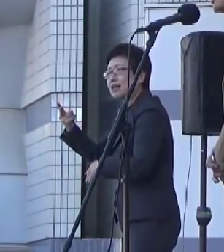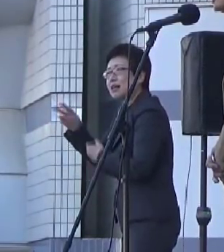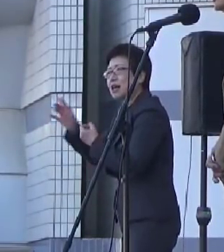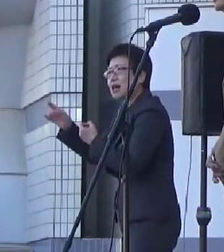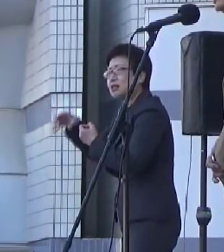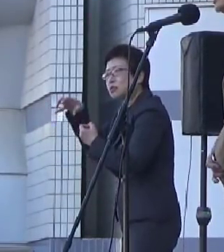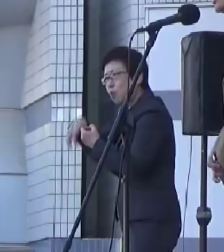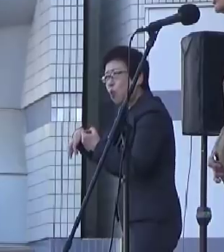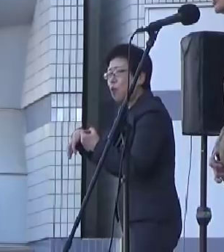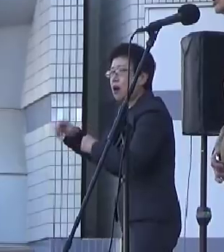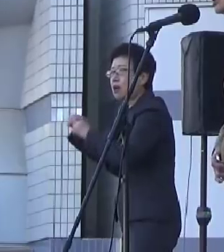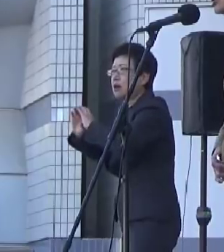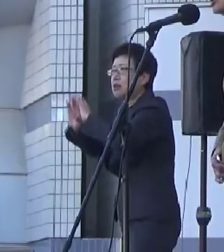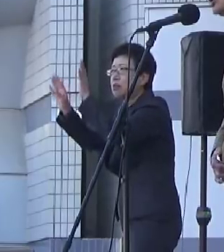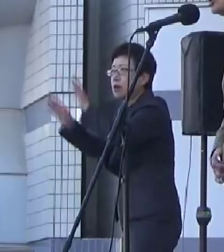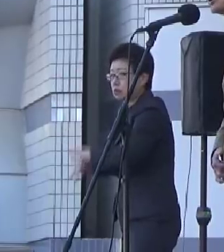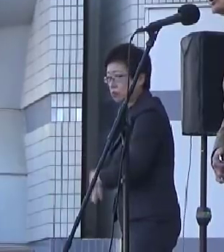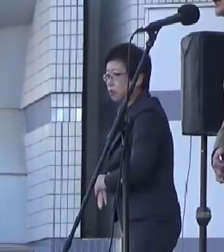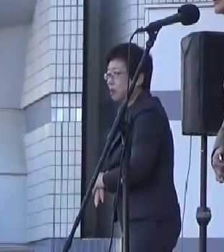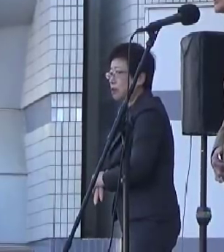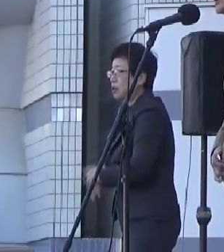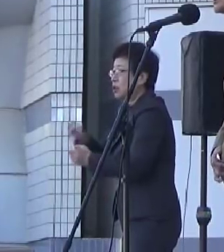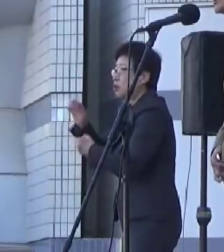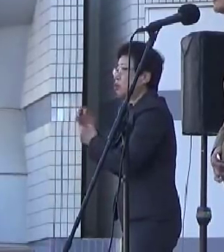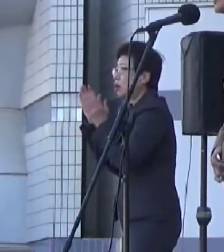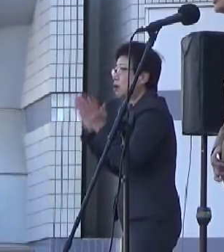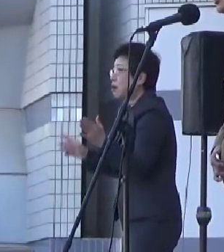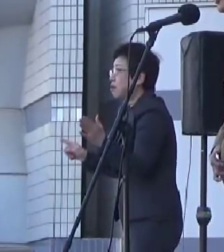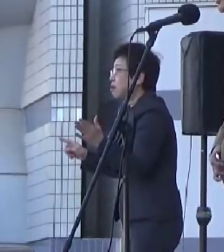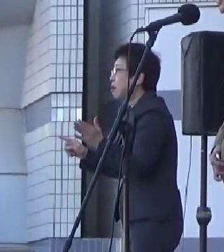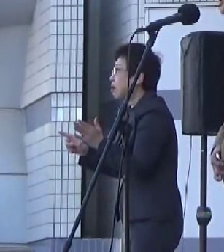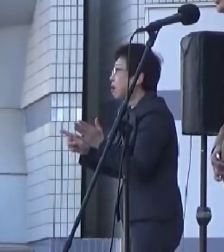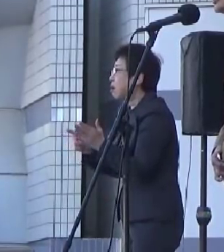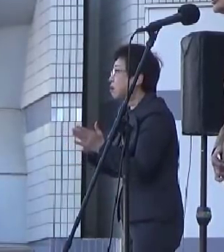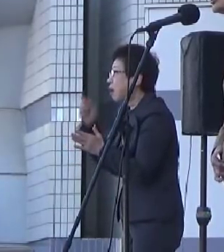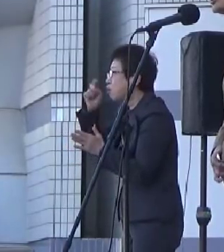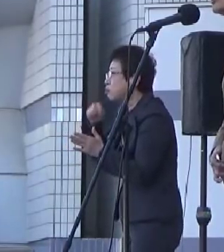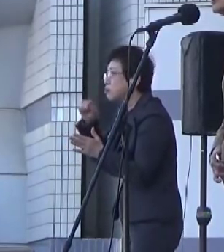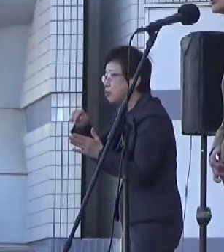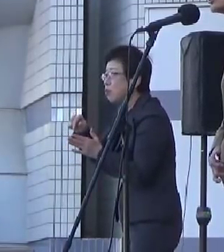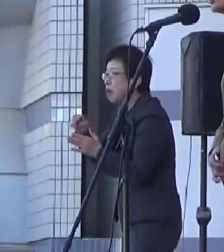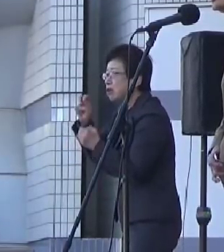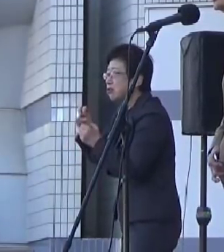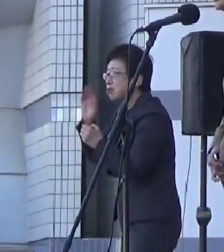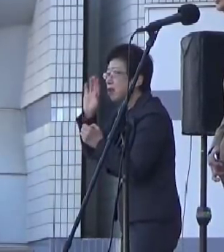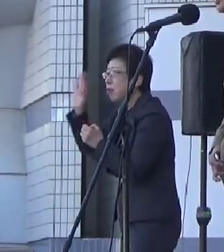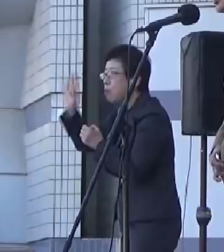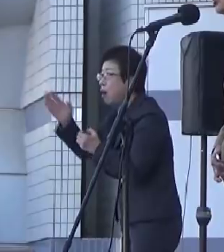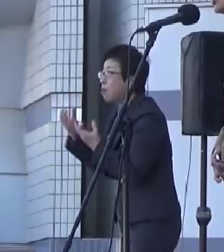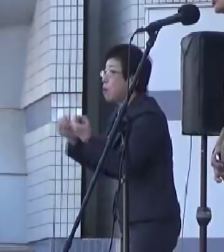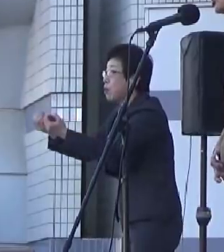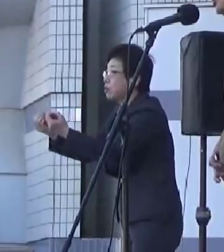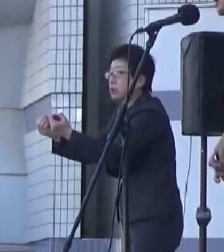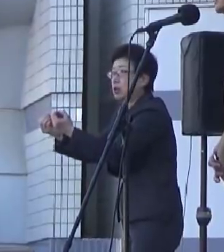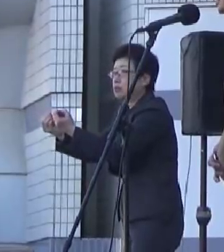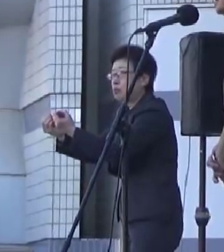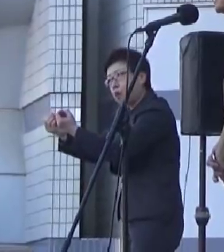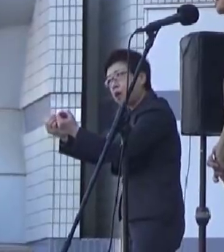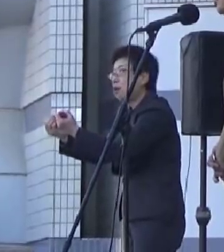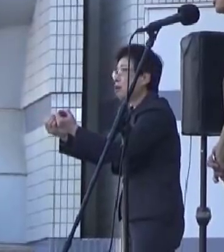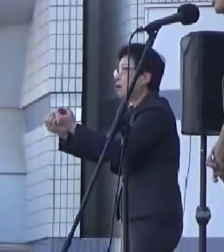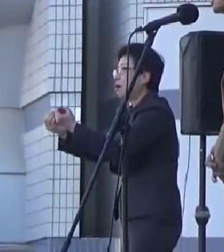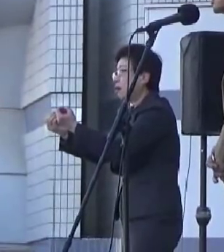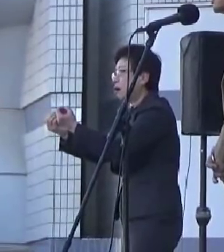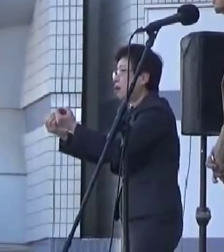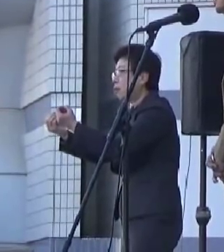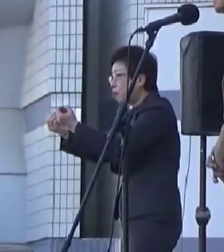が稼働する。40年経った原発をあと20年もやるっていう、こういうことが規制委